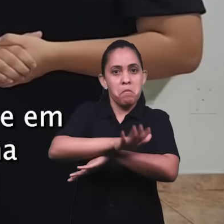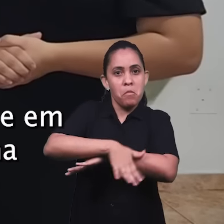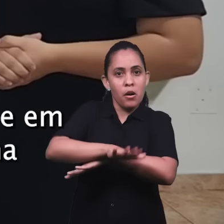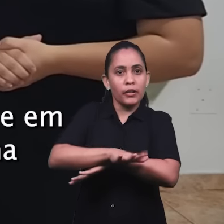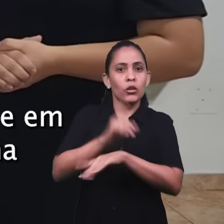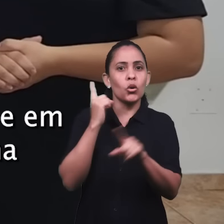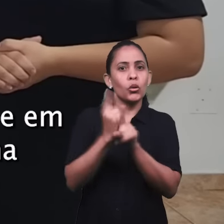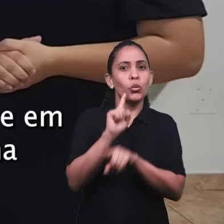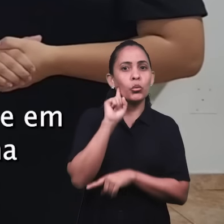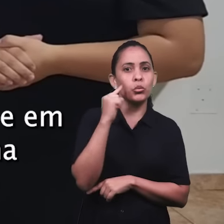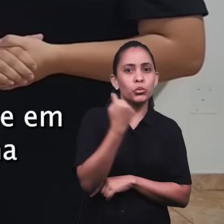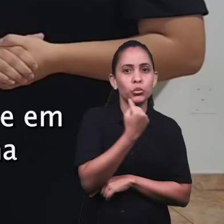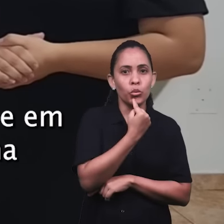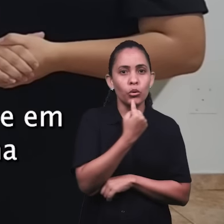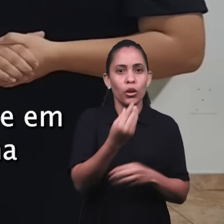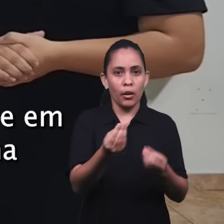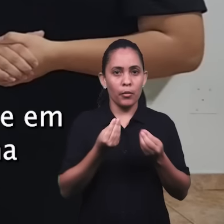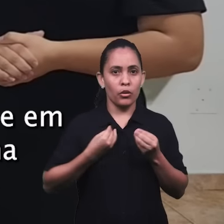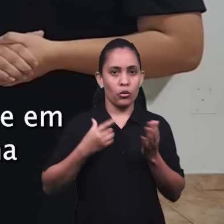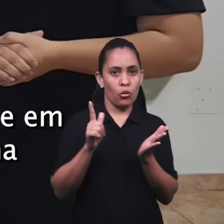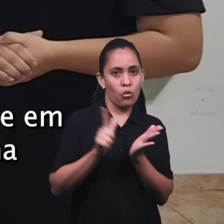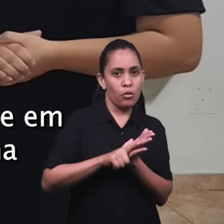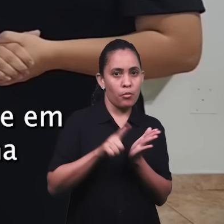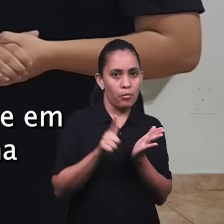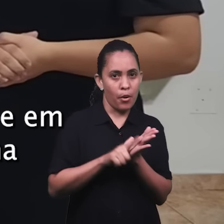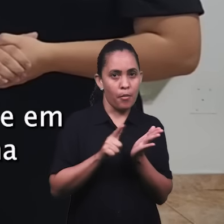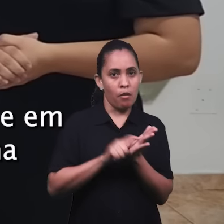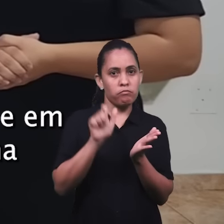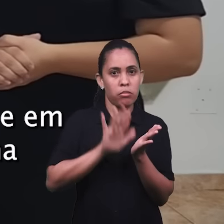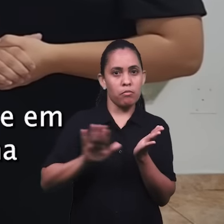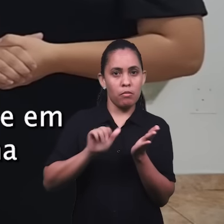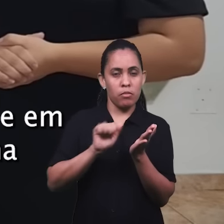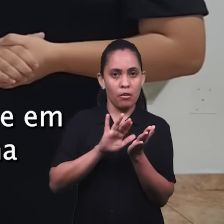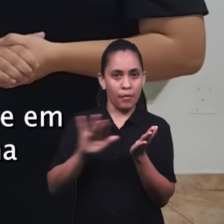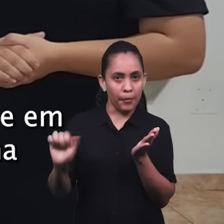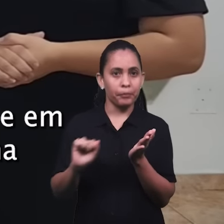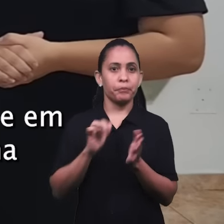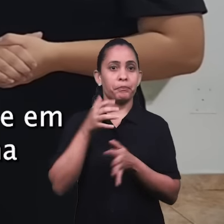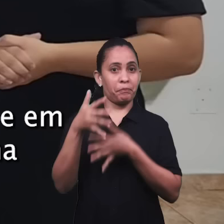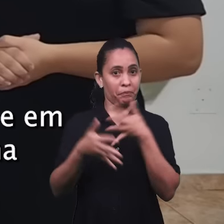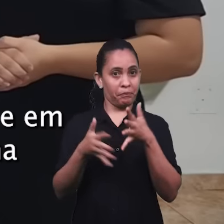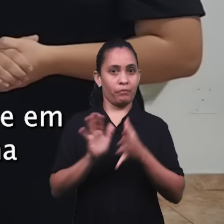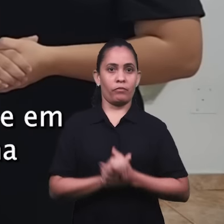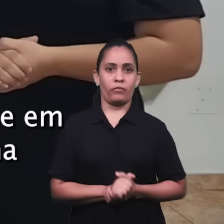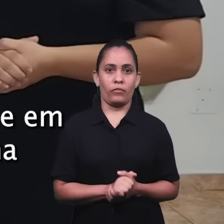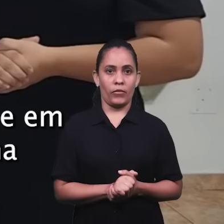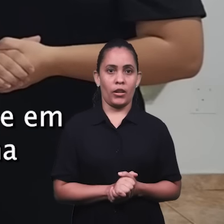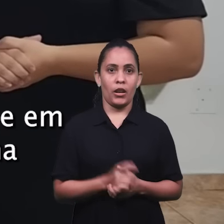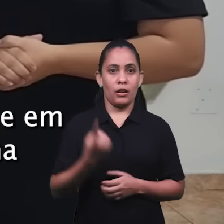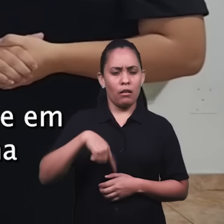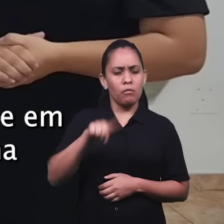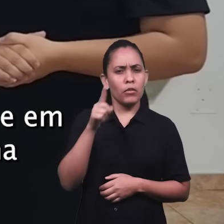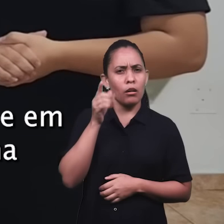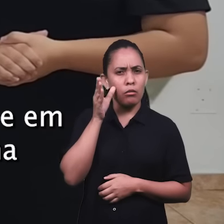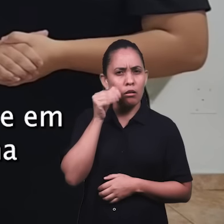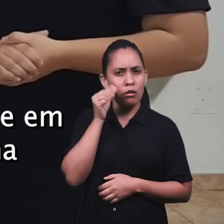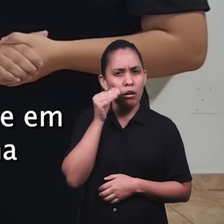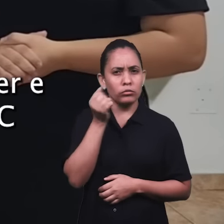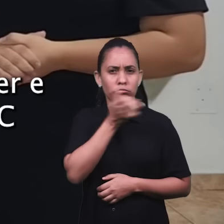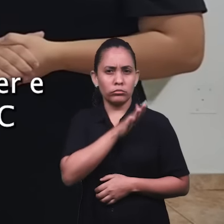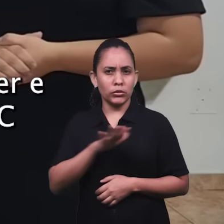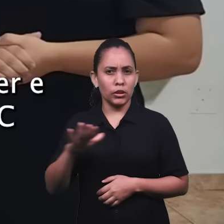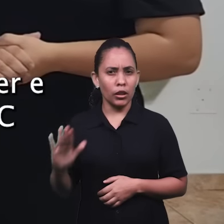cuando yo era una niña y fui a una plaza y ahí encontré a un sordo. Y el sordo me entregó un papel donde estaba el